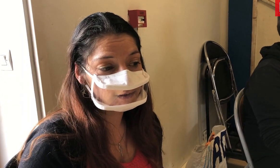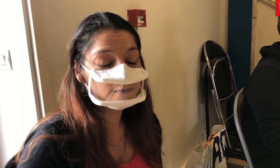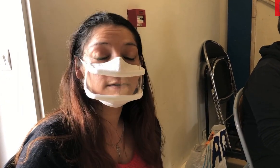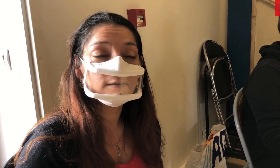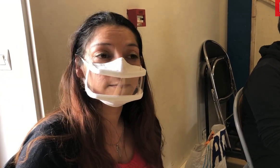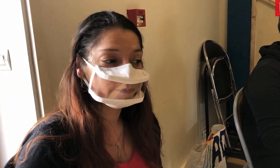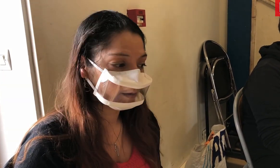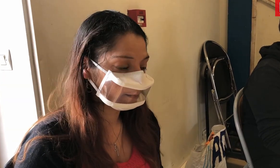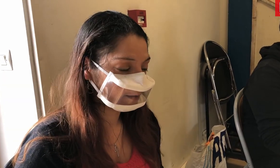été,